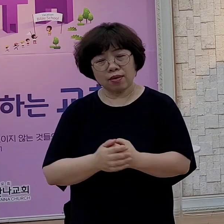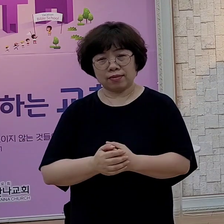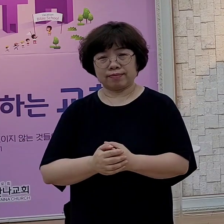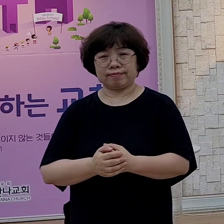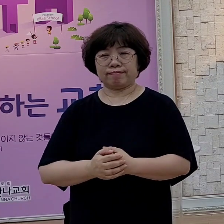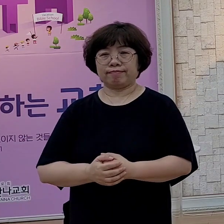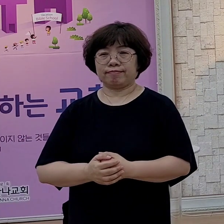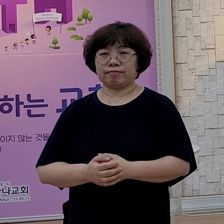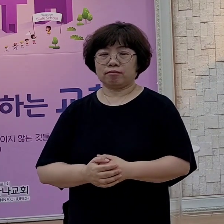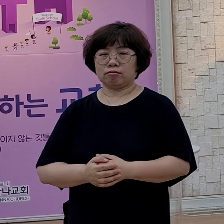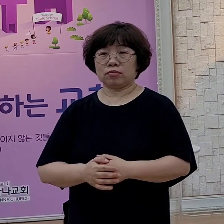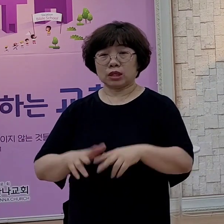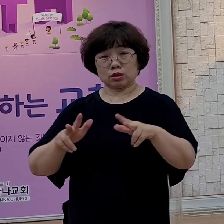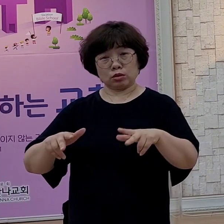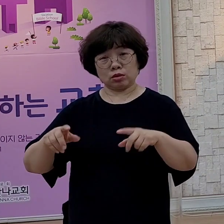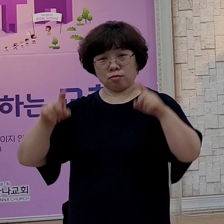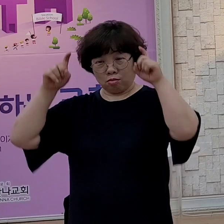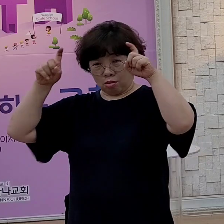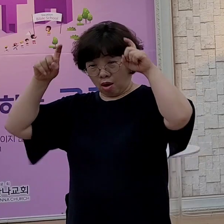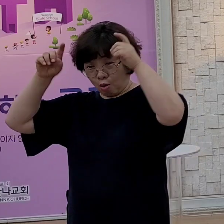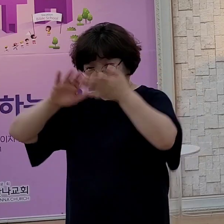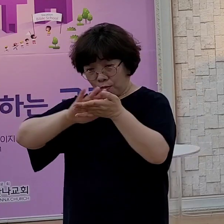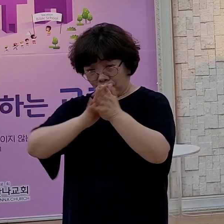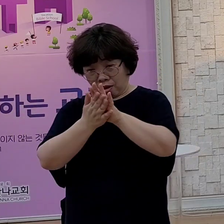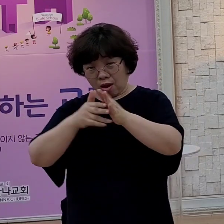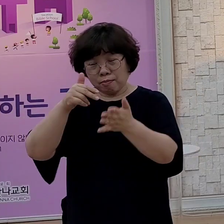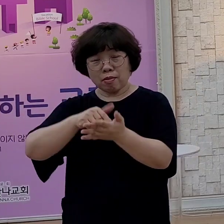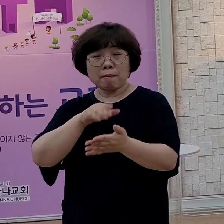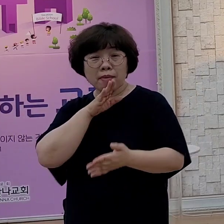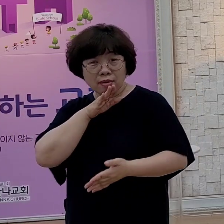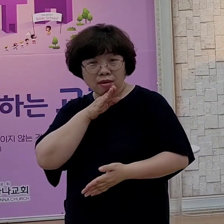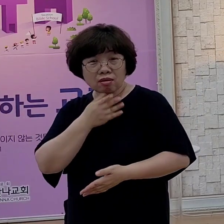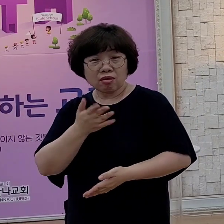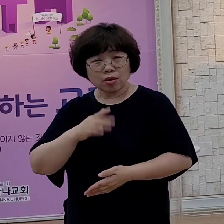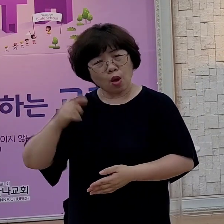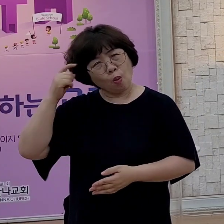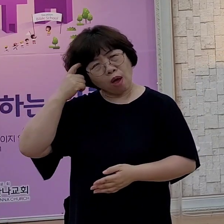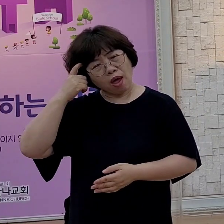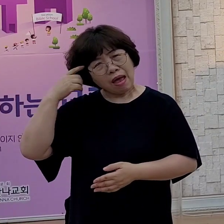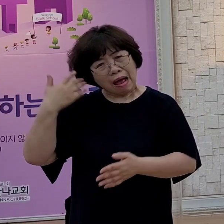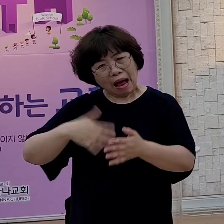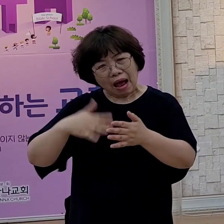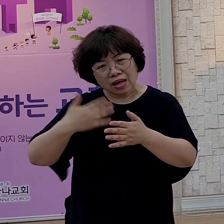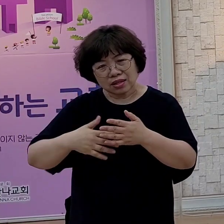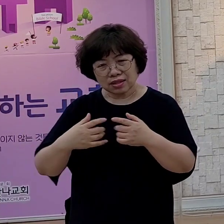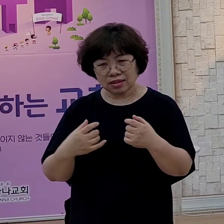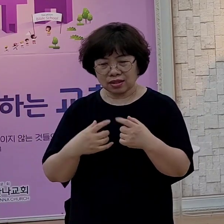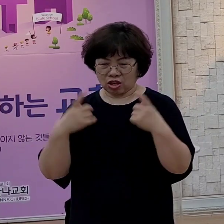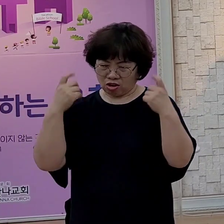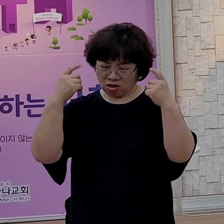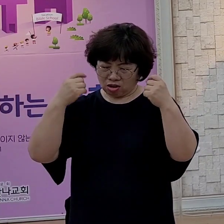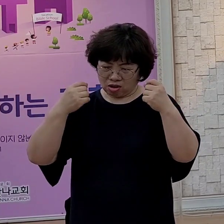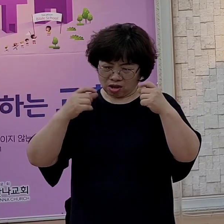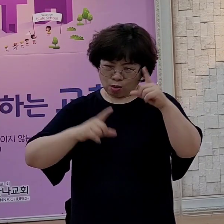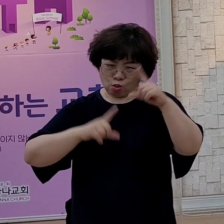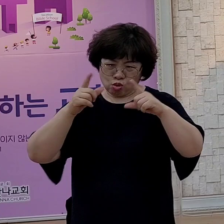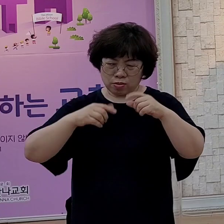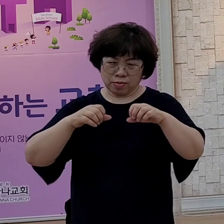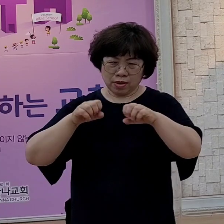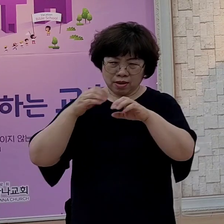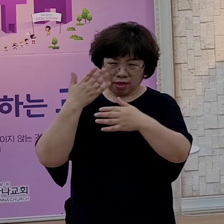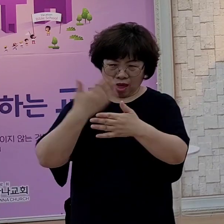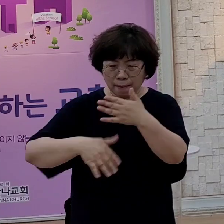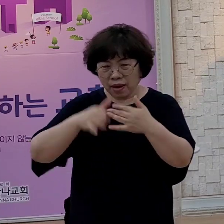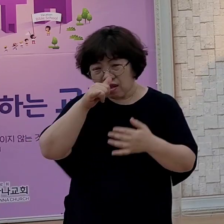우리 다 지금 양인데, 교회 다니는데 왜 우리에게는 아직도 이런 모습들이, 세상 사람들에게 있다고 하는 이